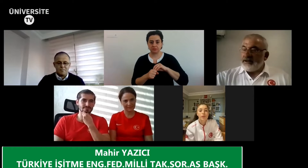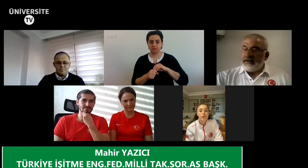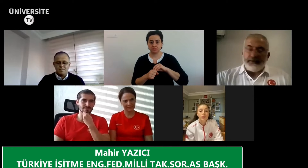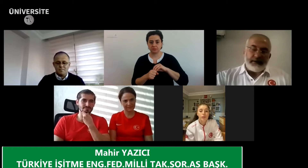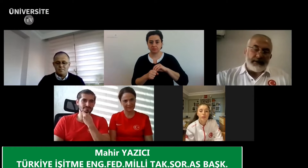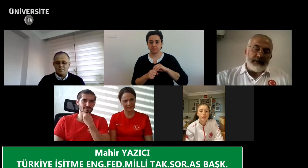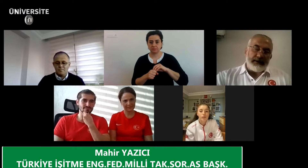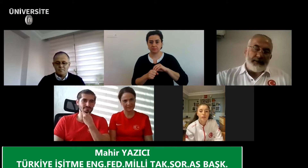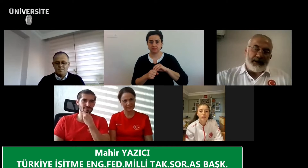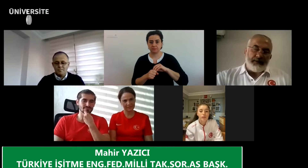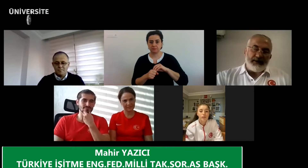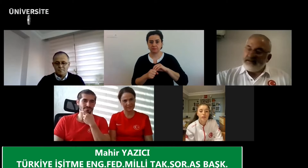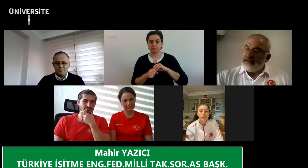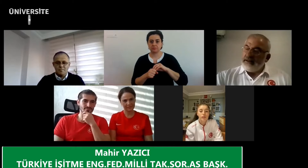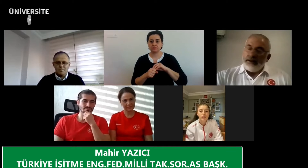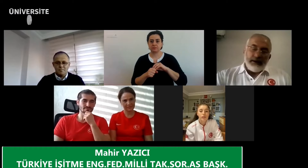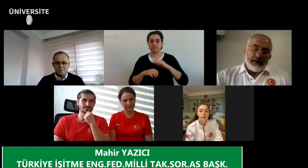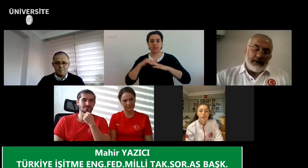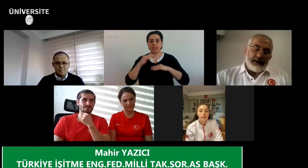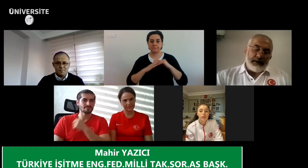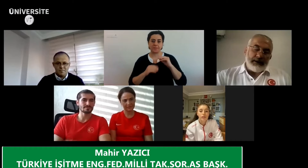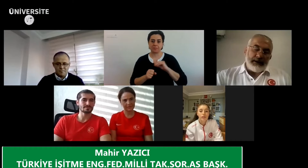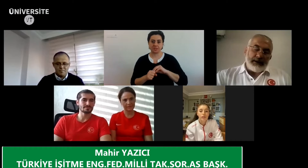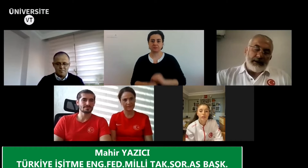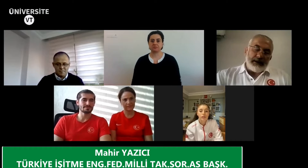dünyadaki şeyi yapılanması